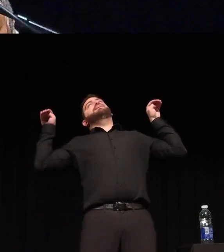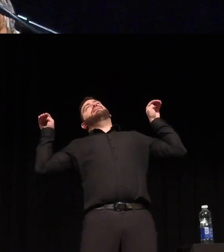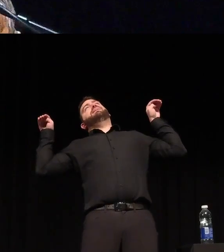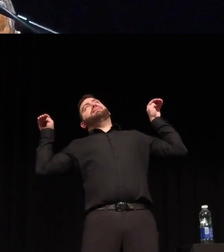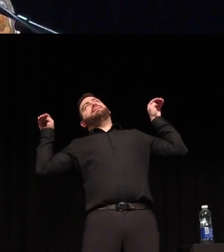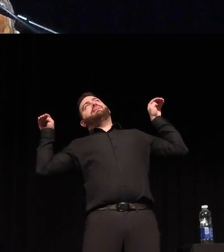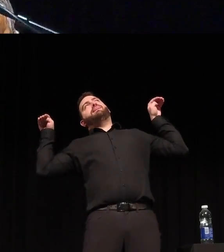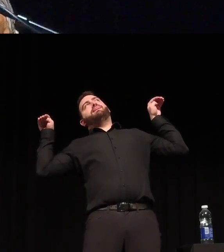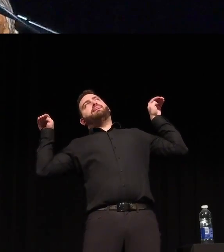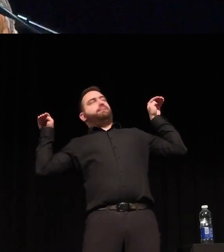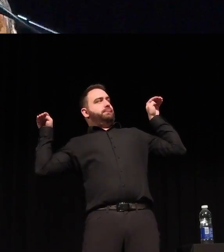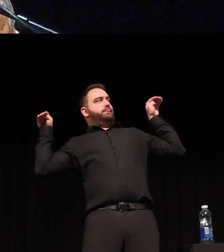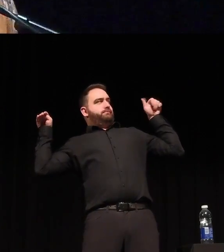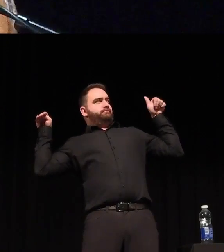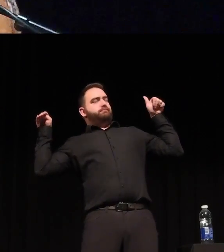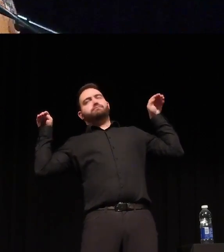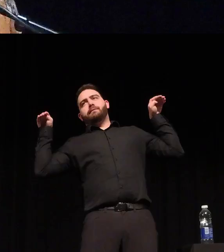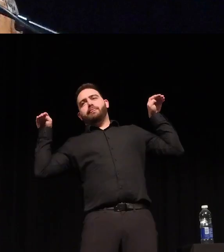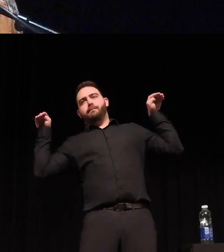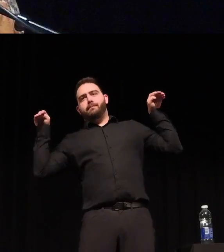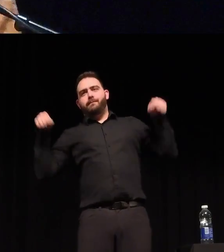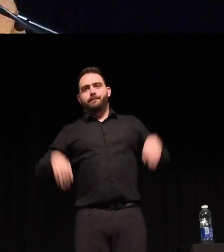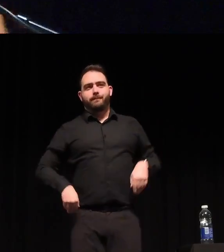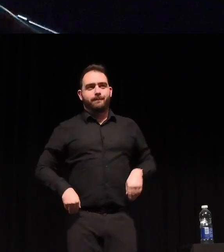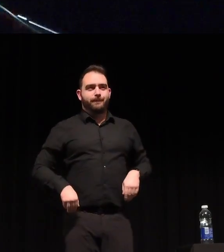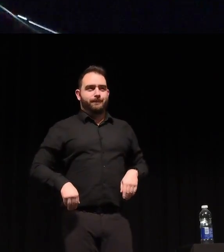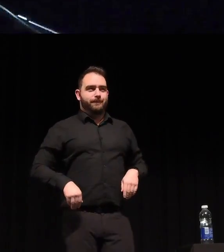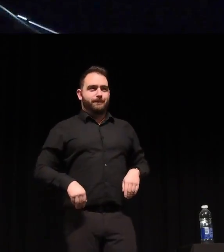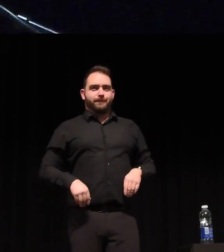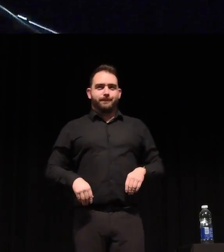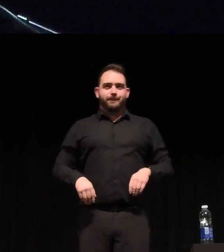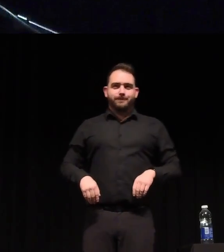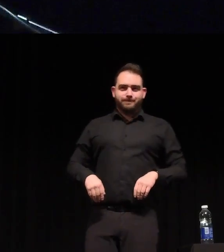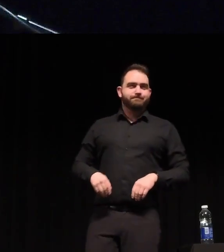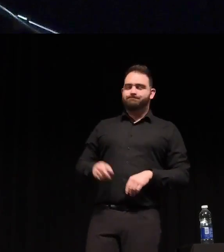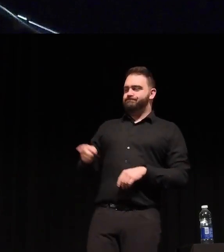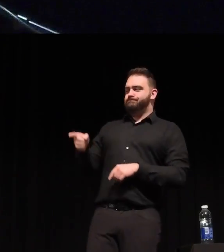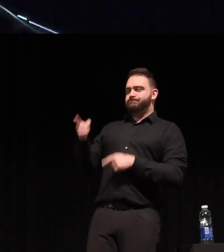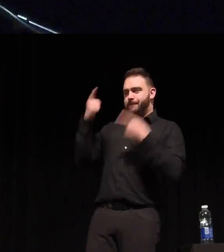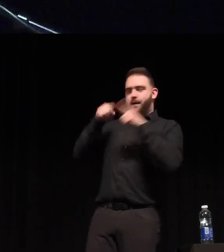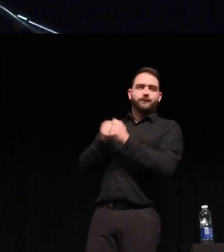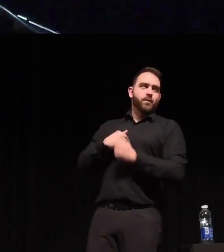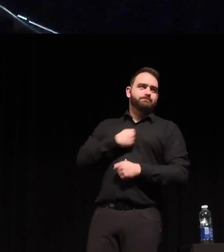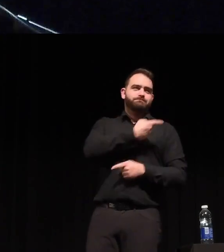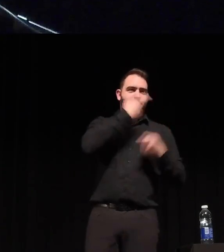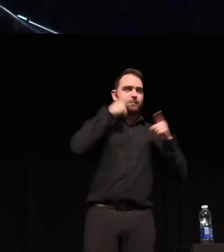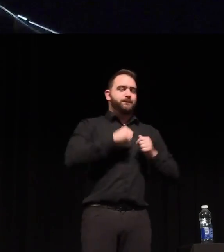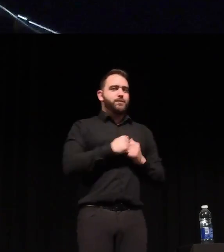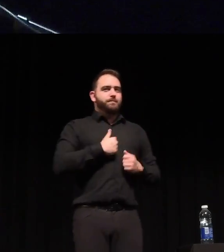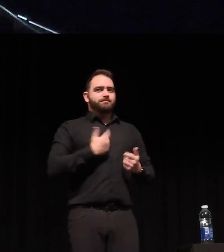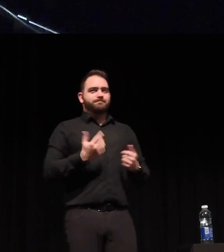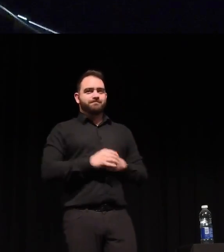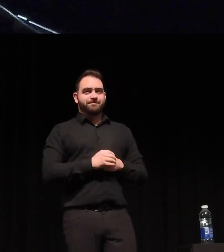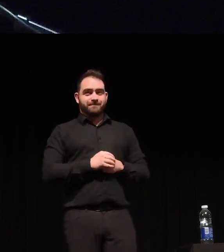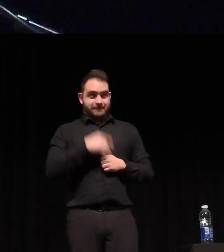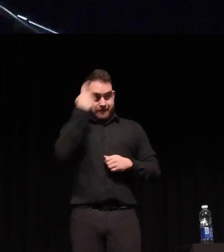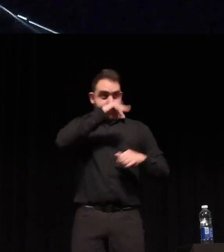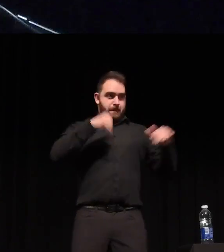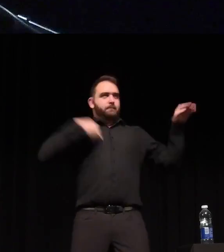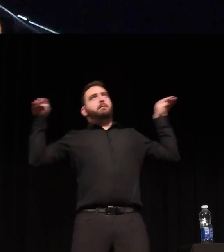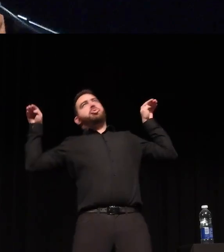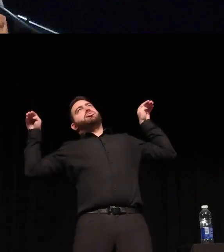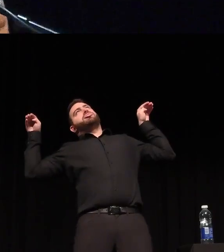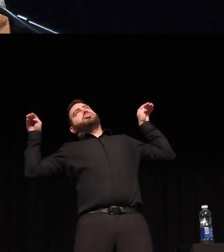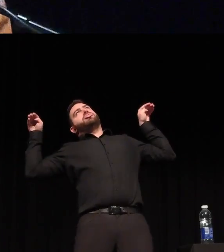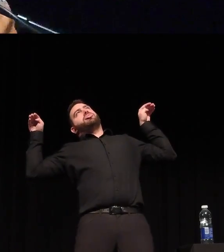Comment on dit bédaine? Ah, oui, exactement. Alors, il ressemble un peu à ça, d'ailleurs. Et vous avez la